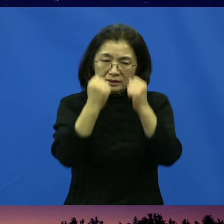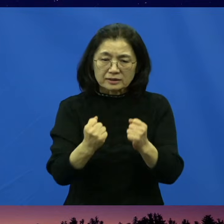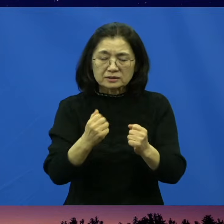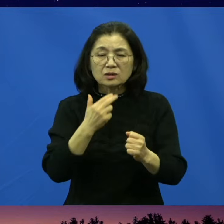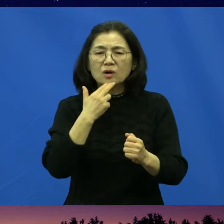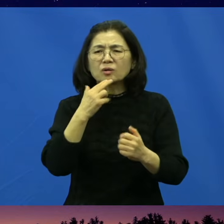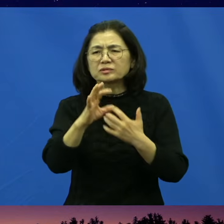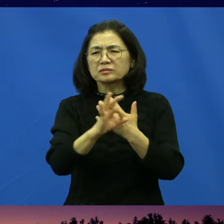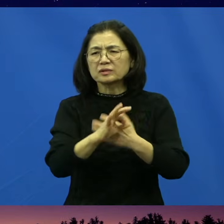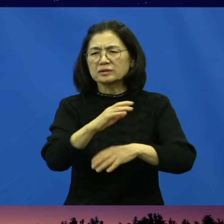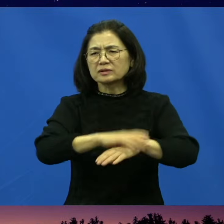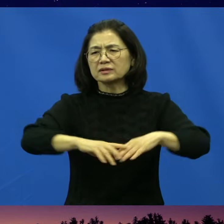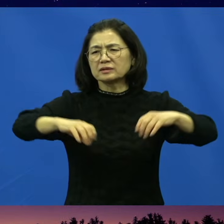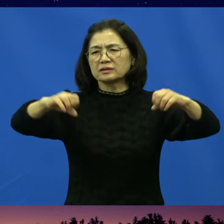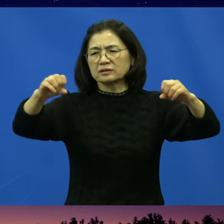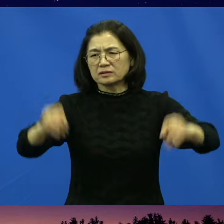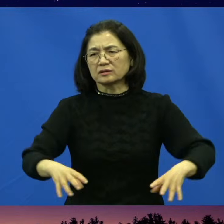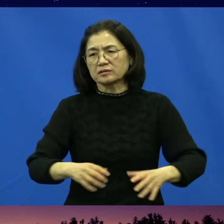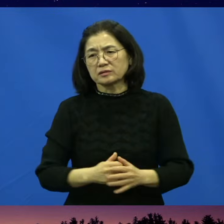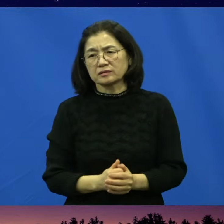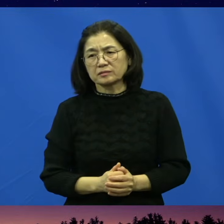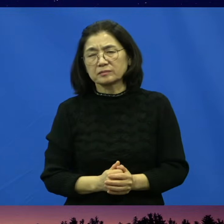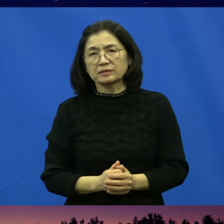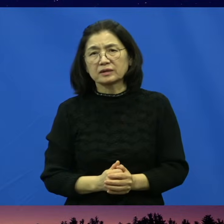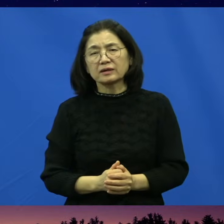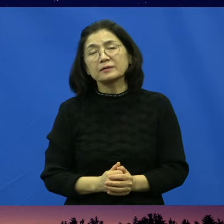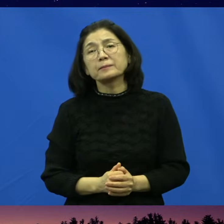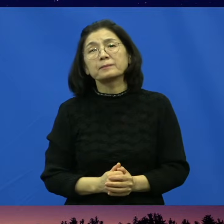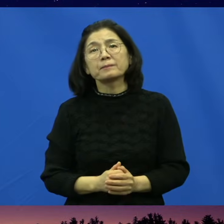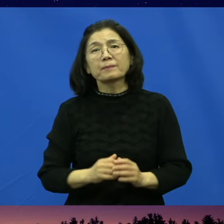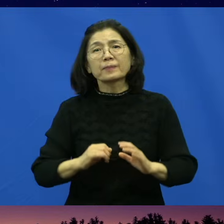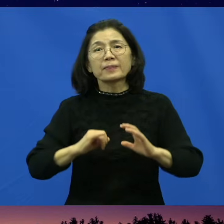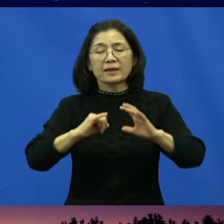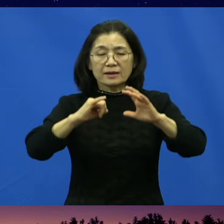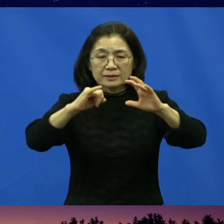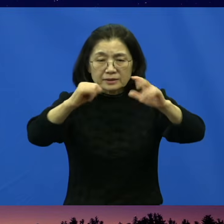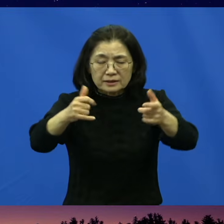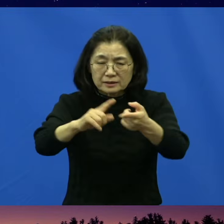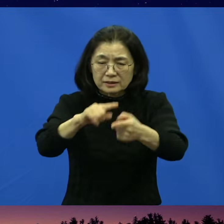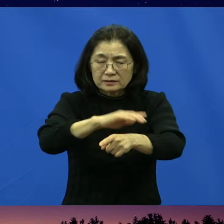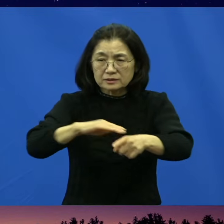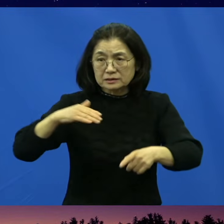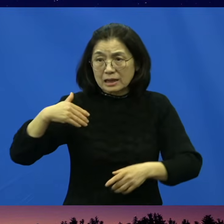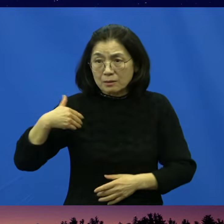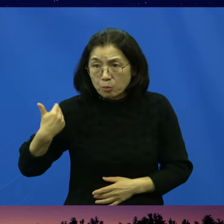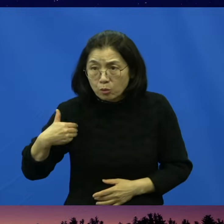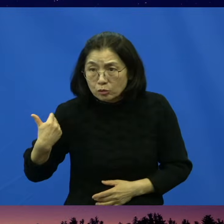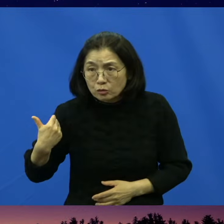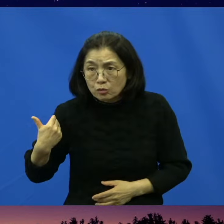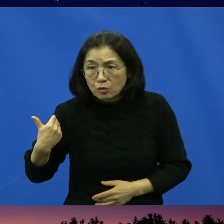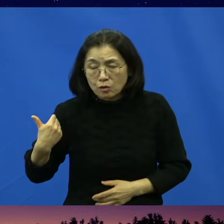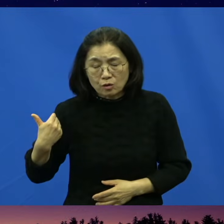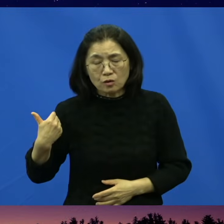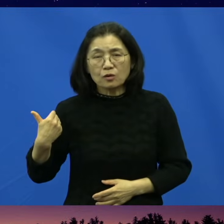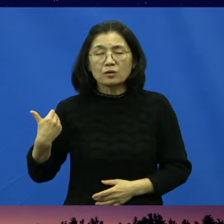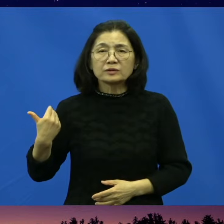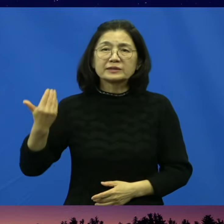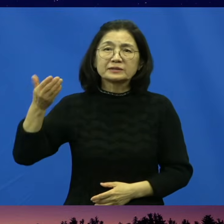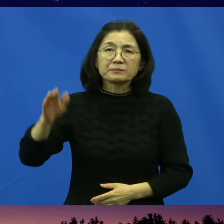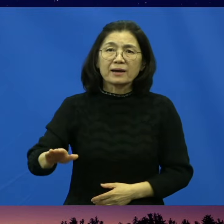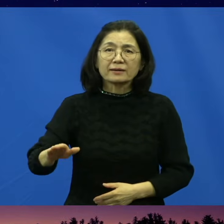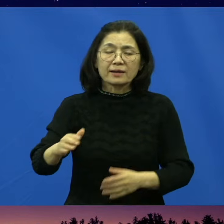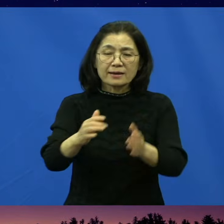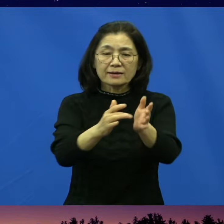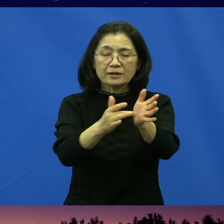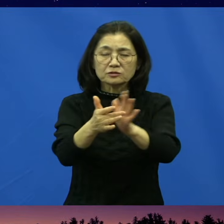것입니다. 그러나 여러분, 세상이 어떻게 돌아가는지 잘 모르고 또 까막눈이라 하더라도